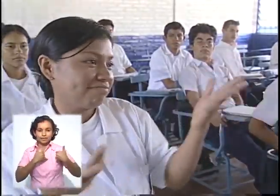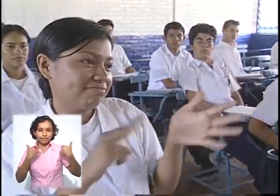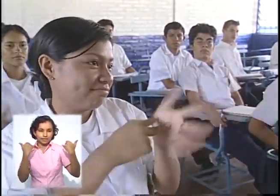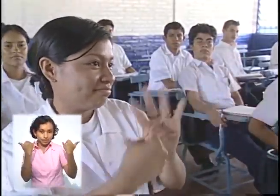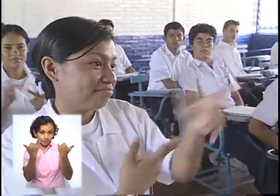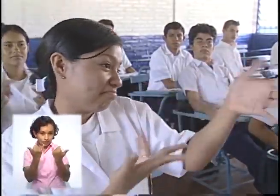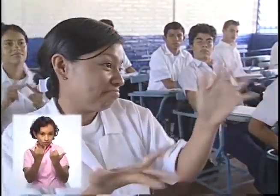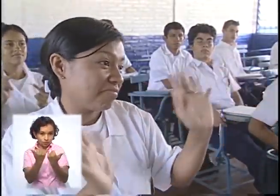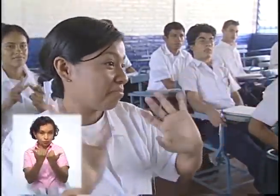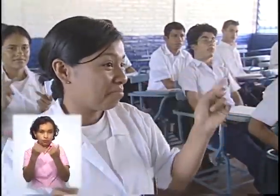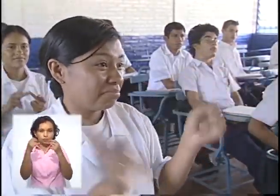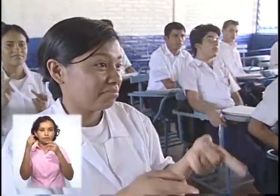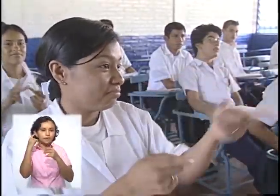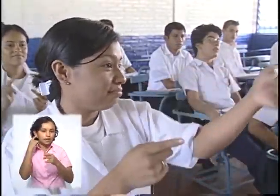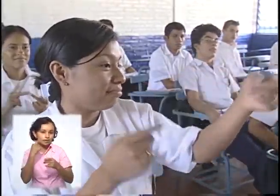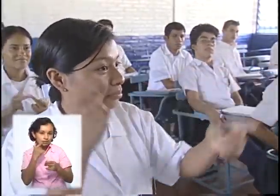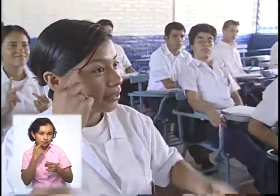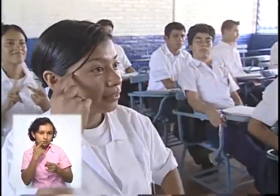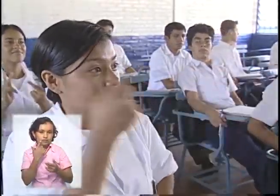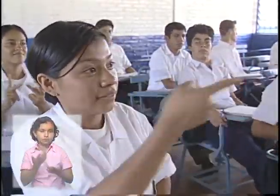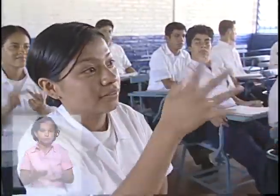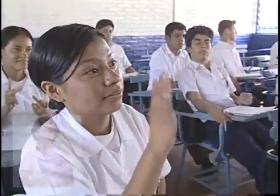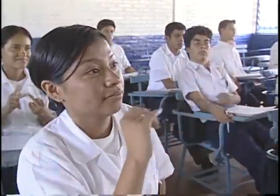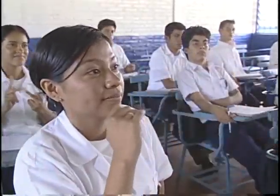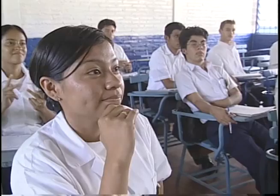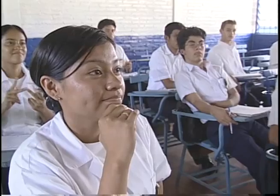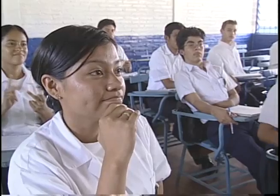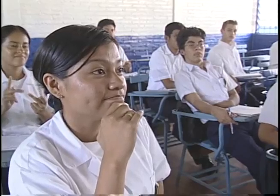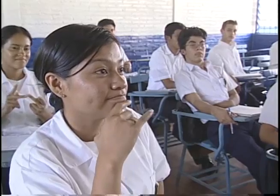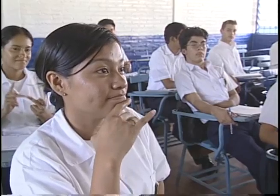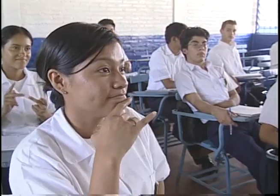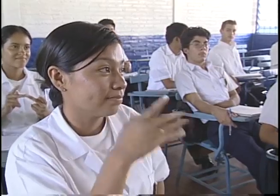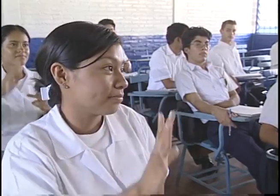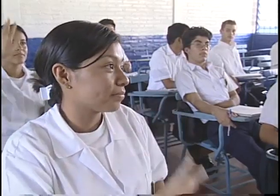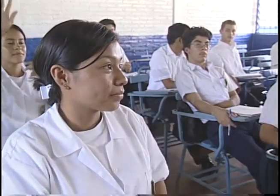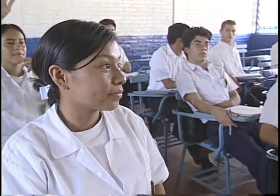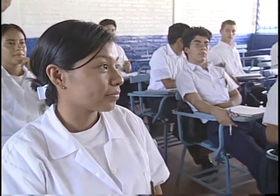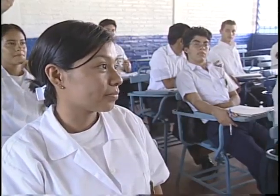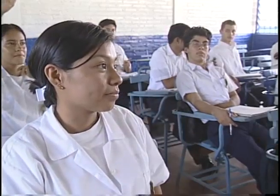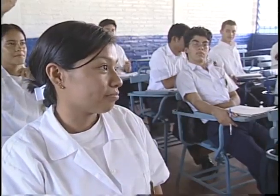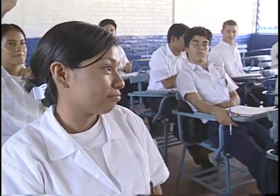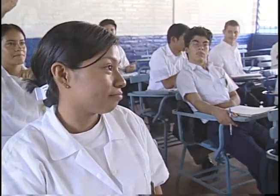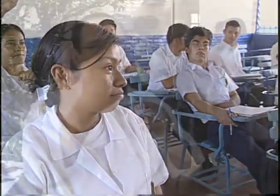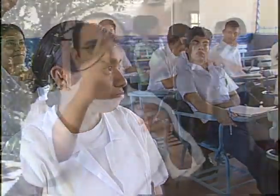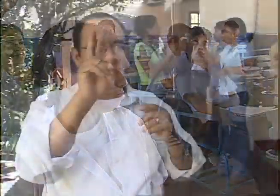por primera vez, se dieron clases de secundaria para sordos en el Instituto de Horizonte.